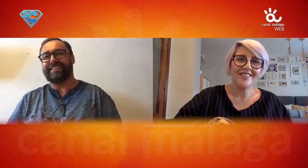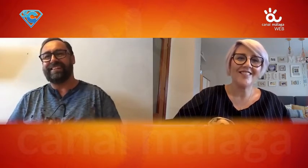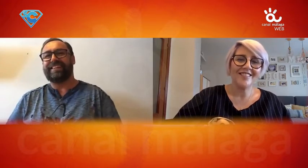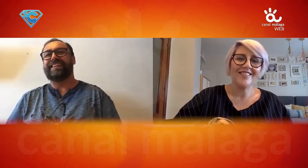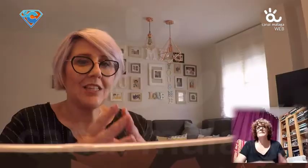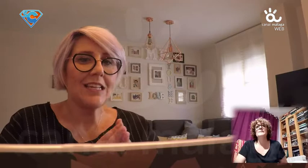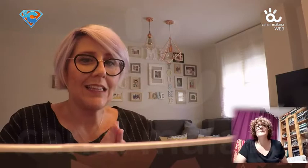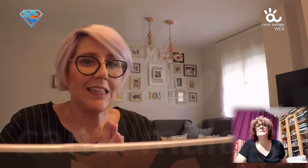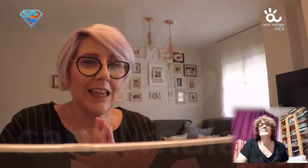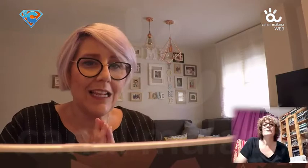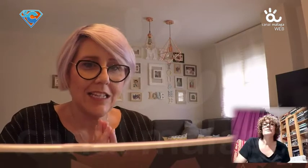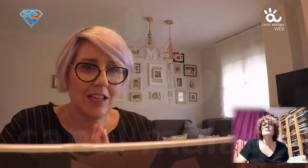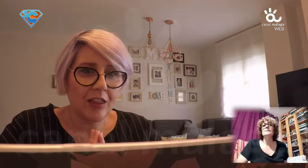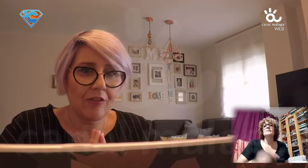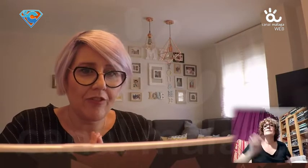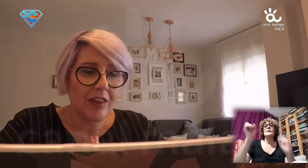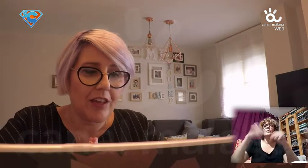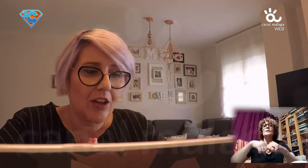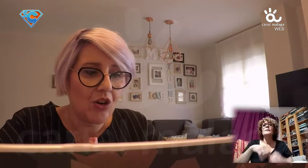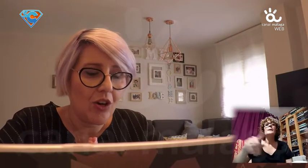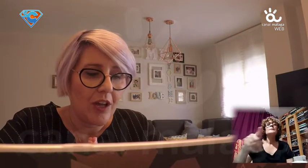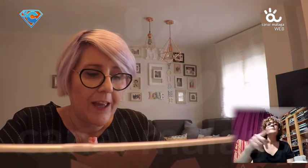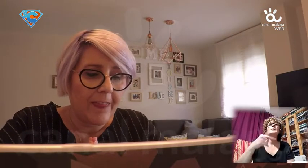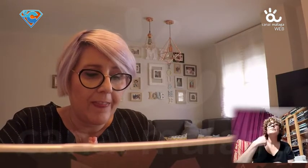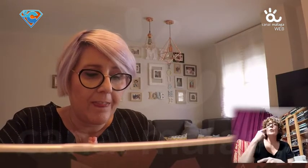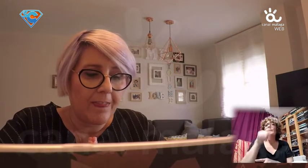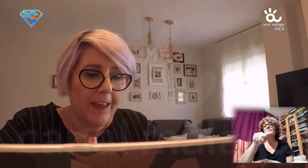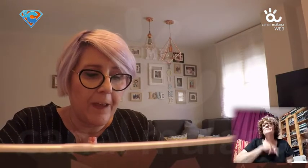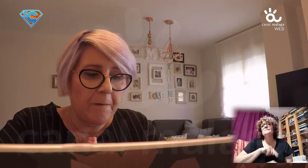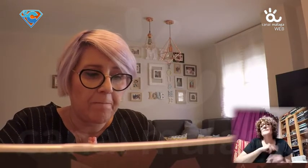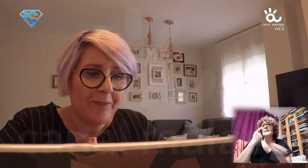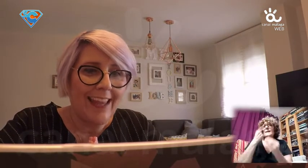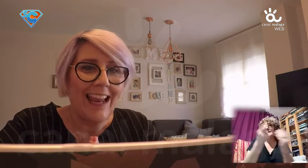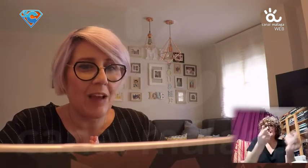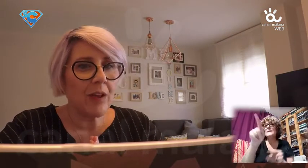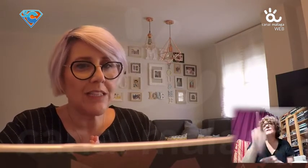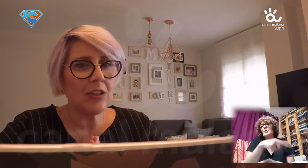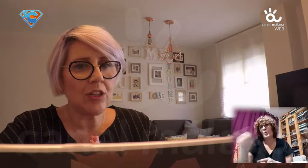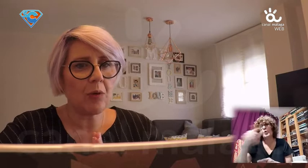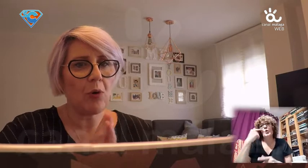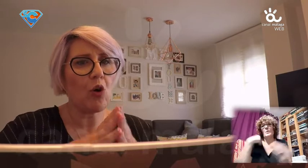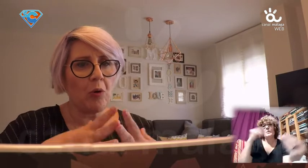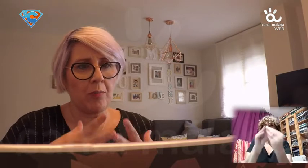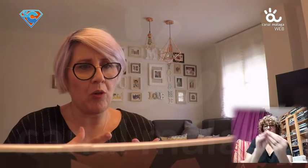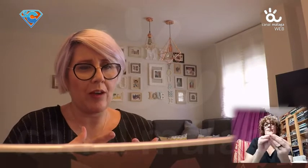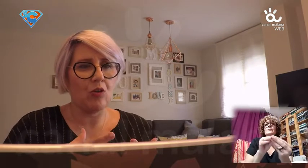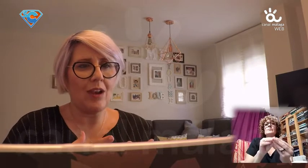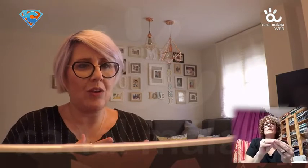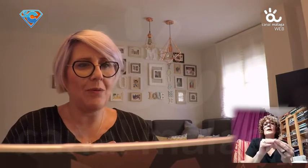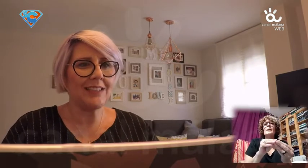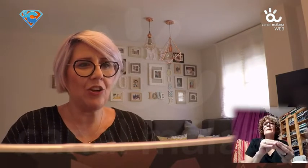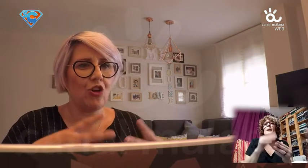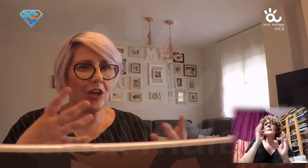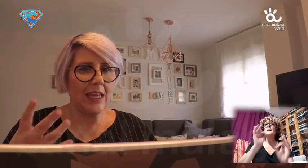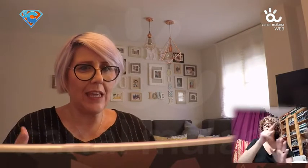es un idioma. No sé si a ti te da la sensación, Francisco, de que la lengua de signos está un poco como de moda, con